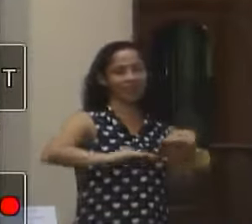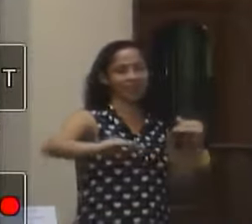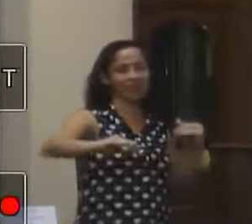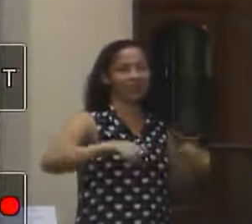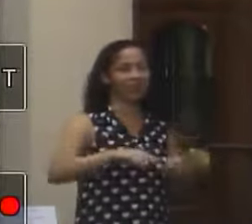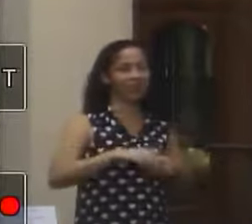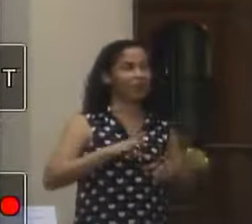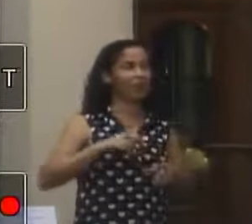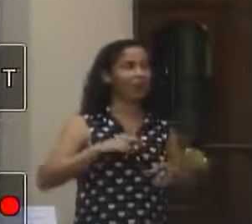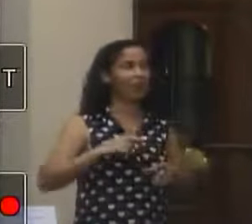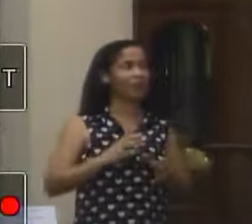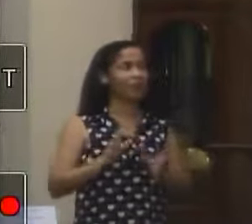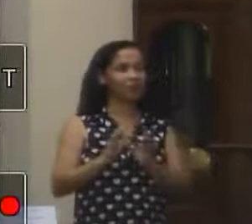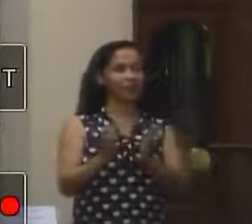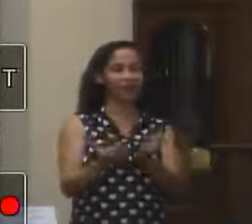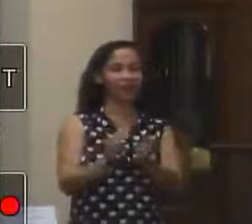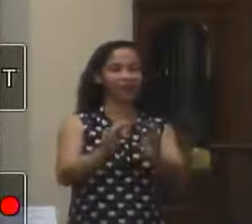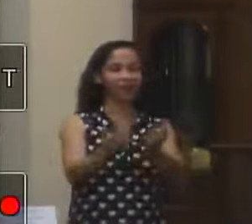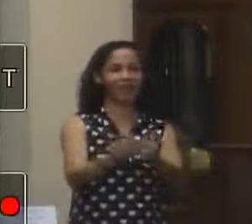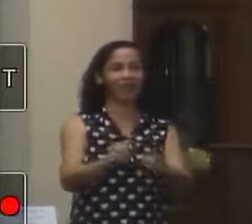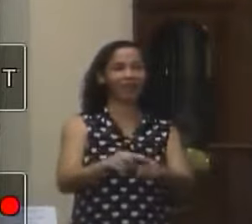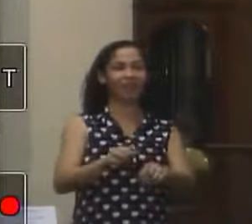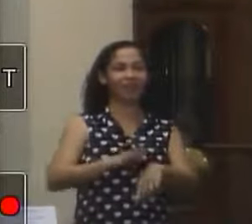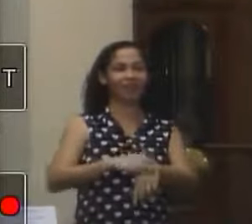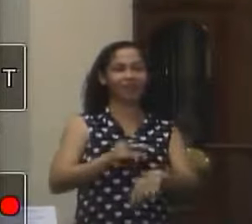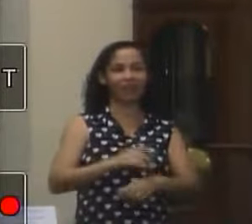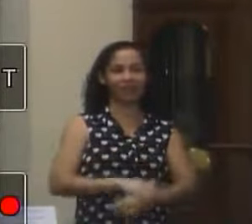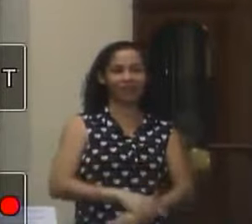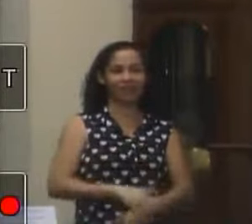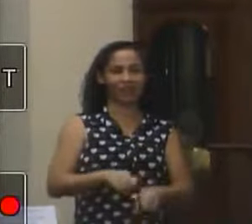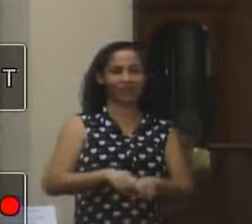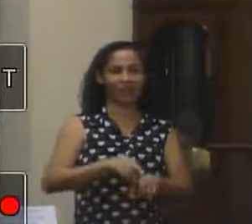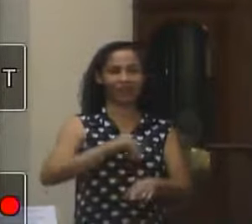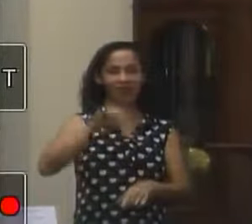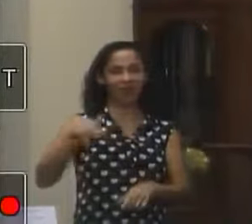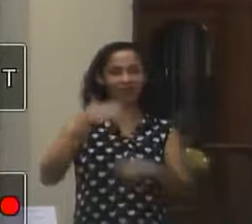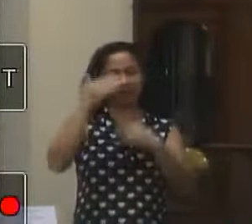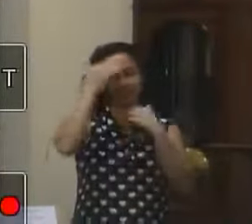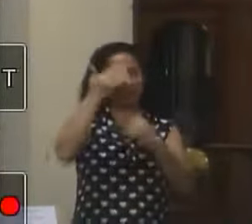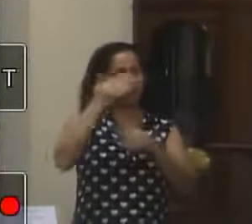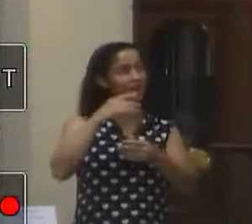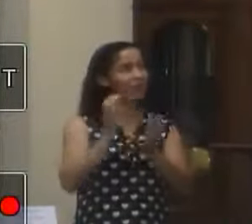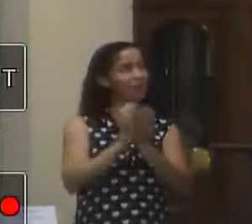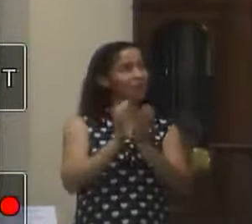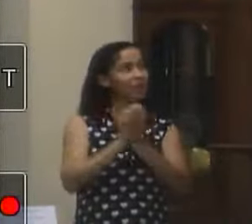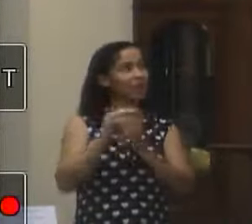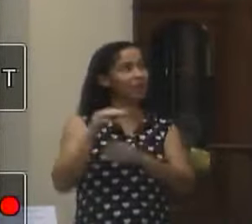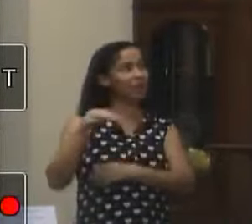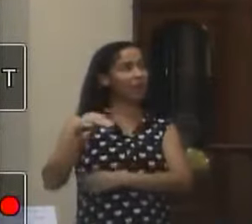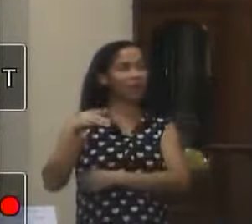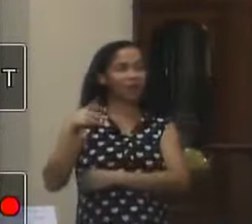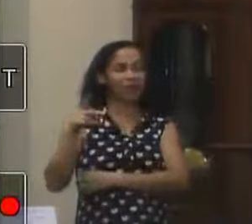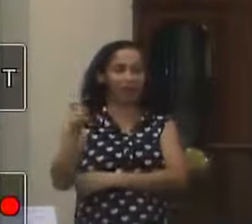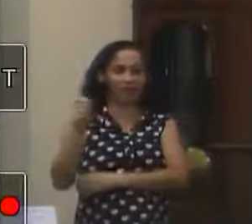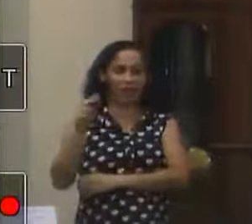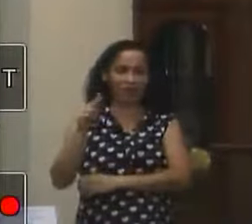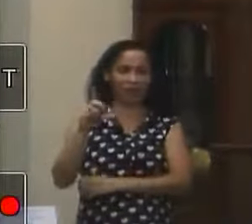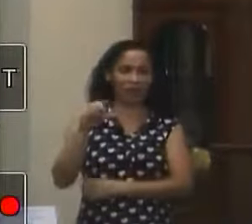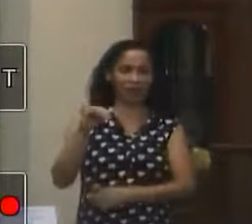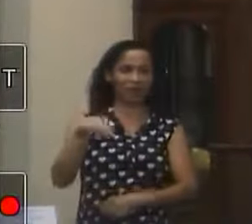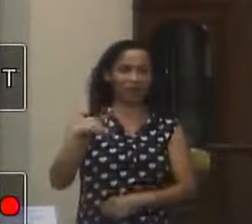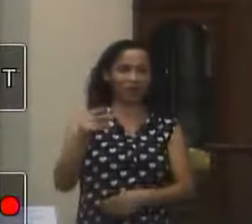tem mais tampa-buraco do que o próprio asfalto. Mas eu queria aproveitar o gancho e agradecer muito a equipe do Paulinho Manduca, que fez um trabalho lá